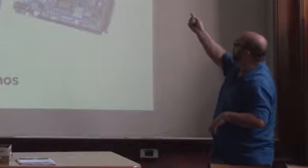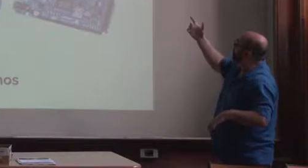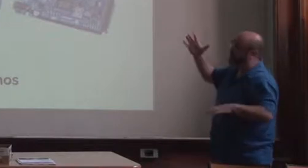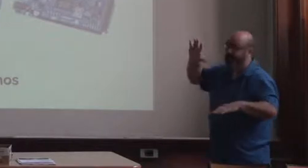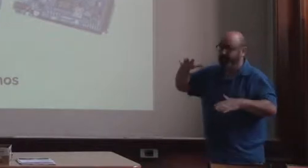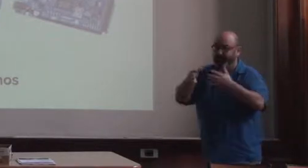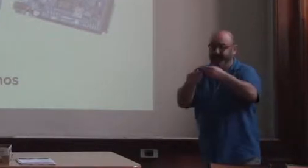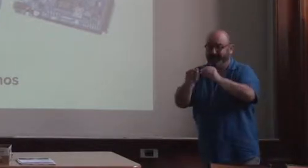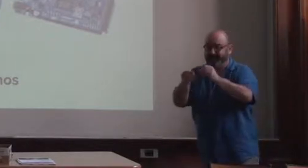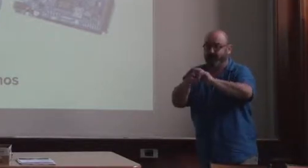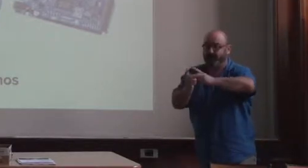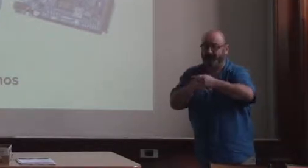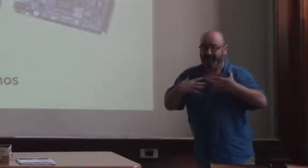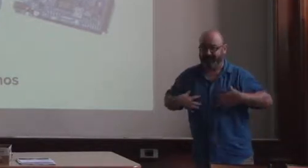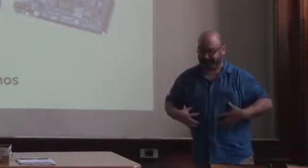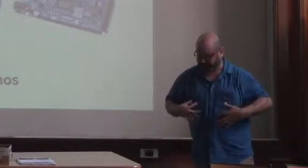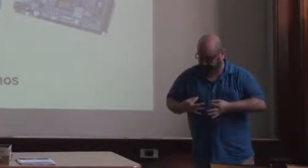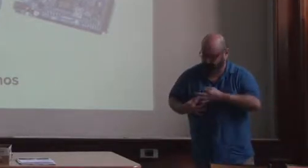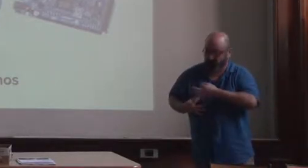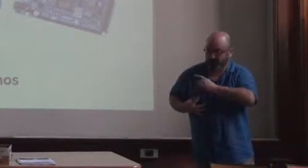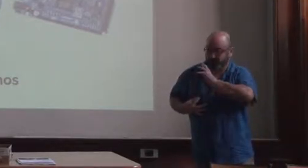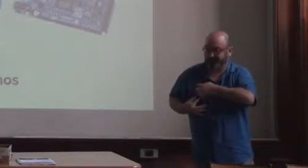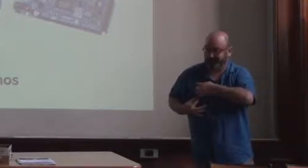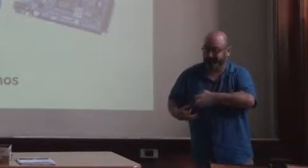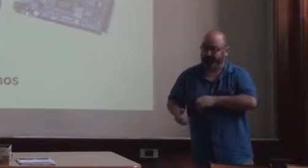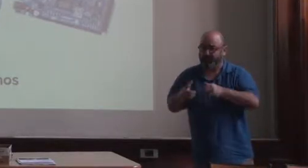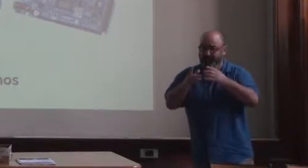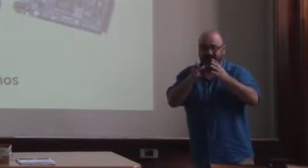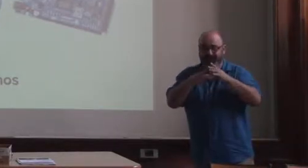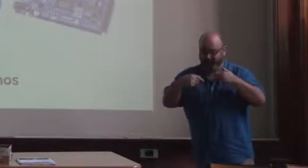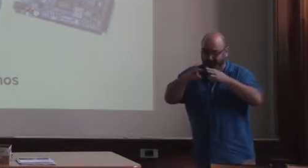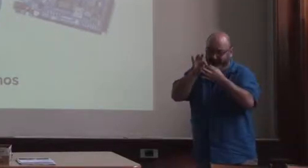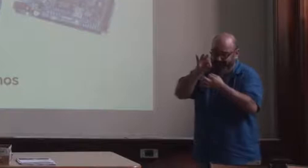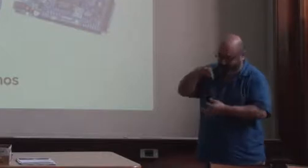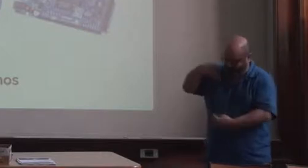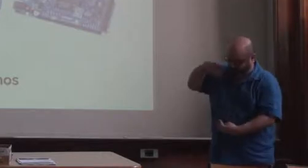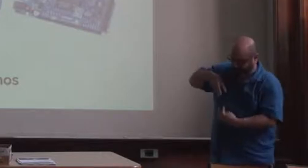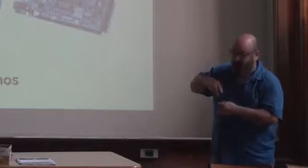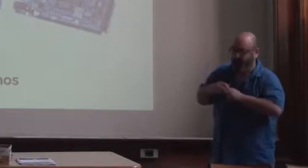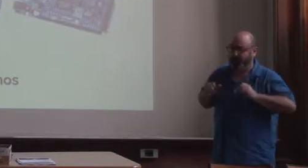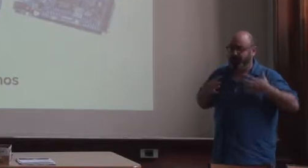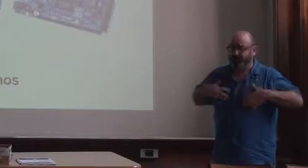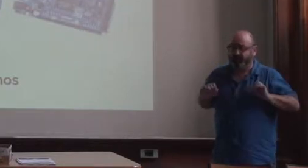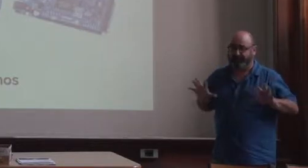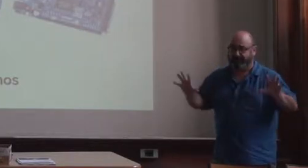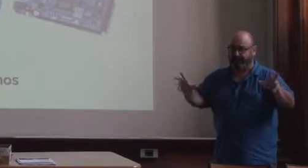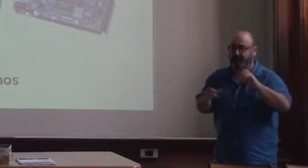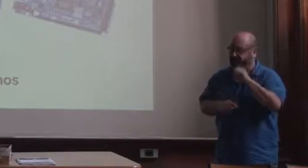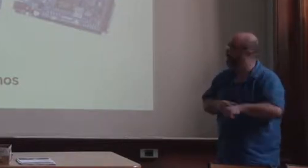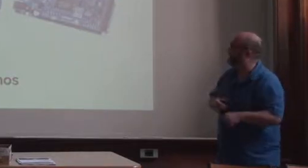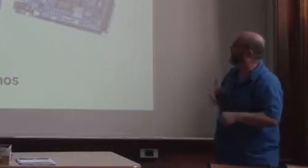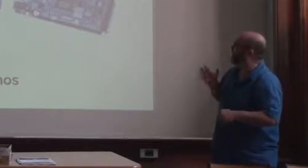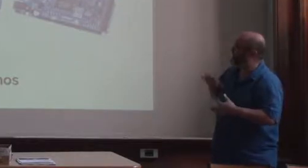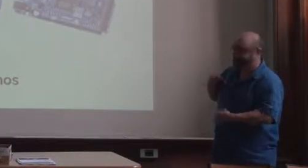le textile, donc si vous voulez vous faire des vêtements électroluminescents, il y a des fils conducteurs que vous pouvez utiliser et que vous